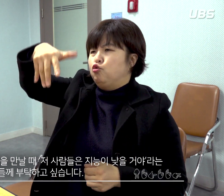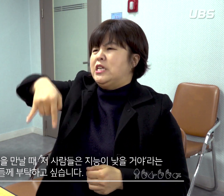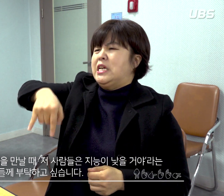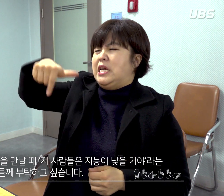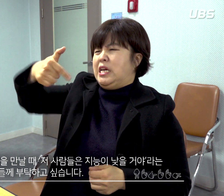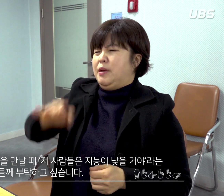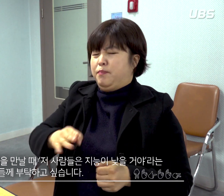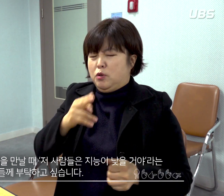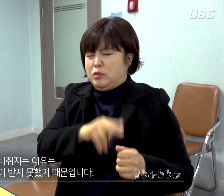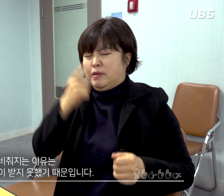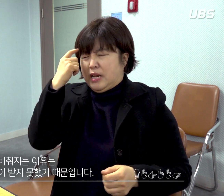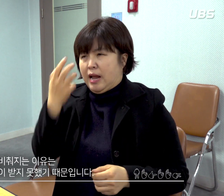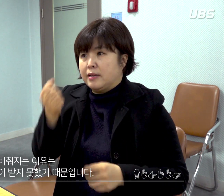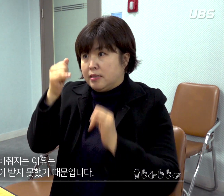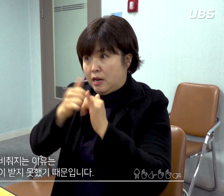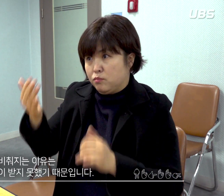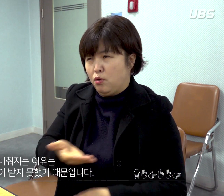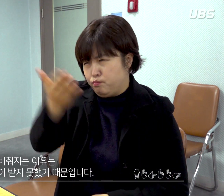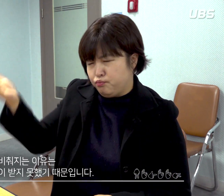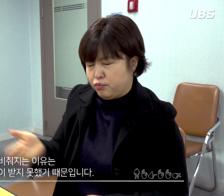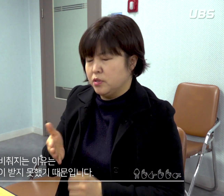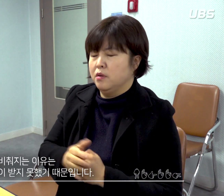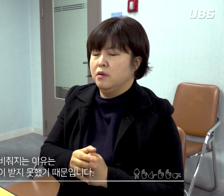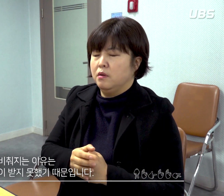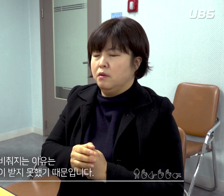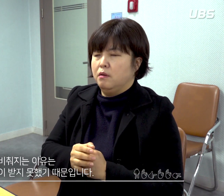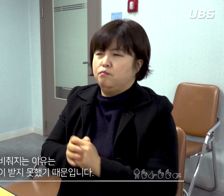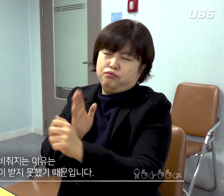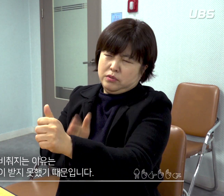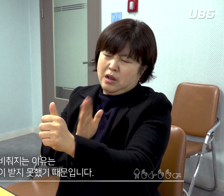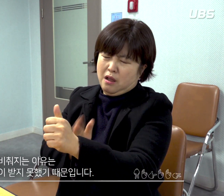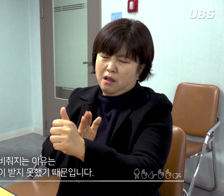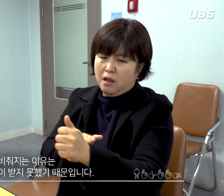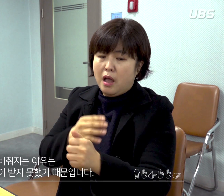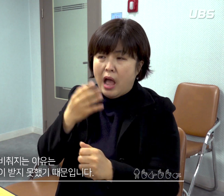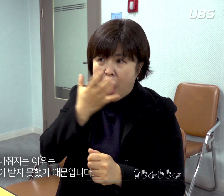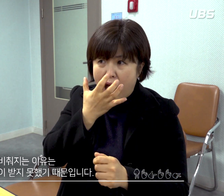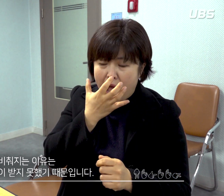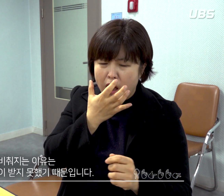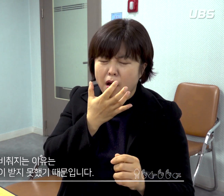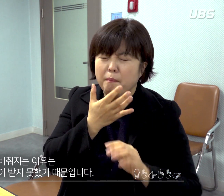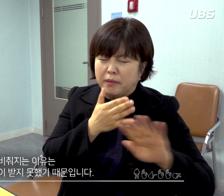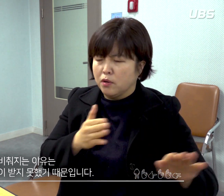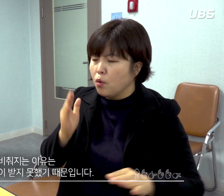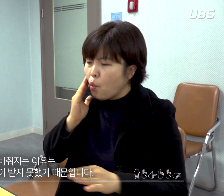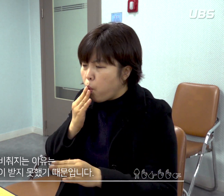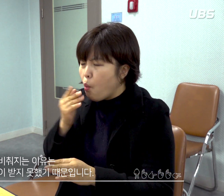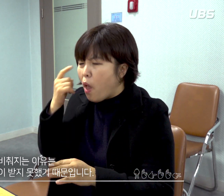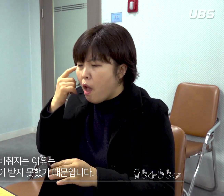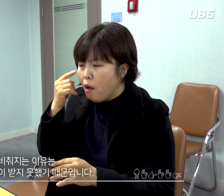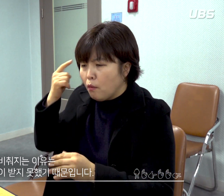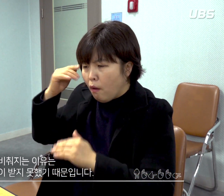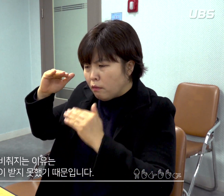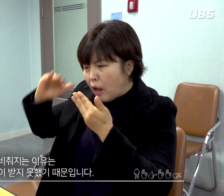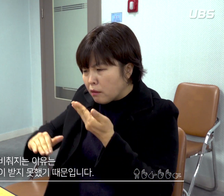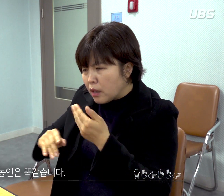싶습니다. 농아인이 그렇게 비춰지는 이유는 교육의 기회를 많이 받지 못했기